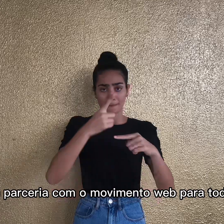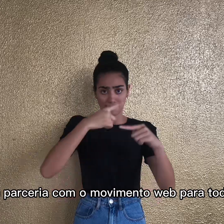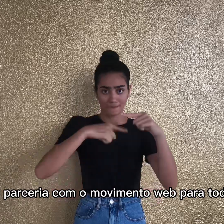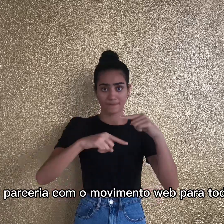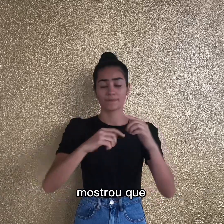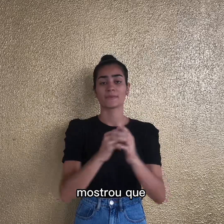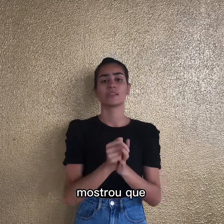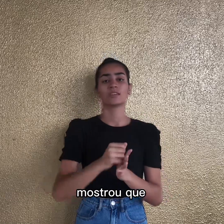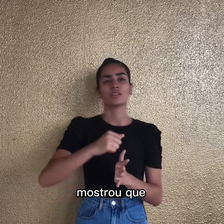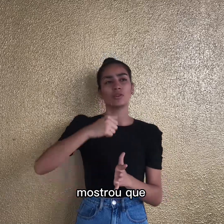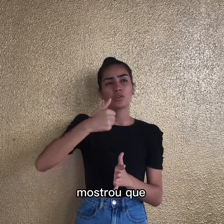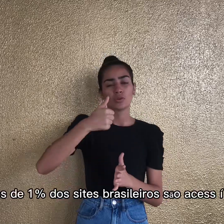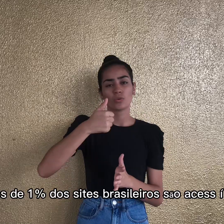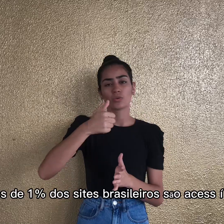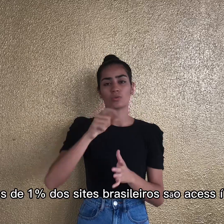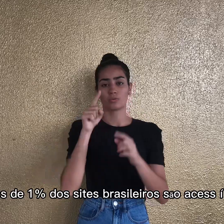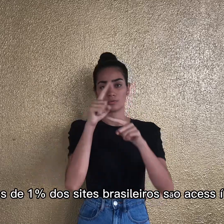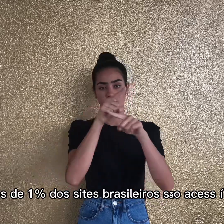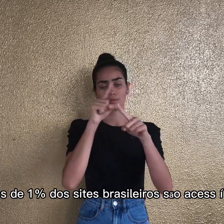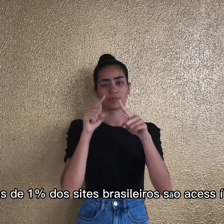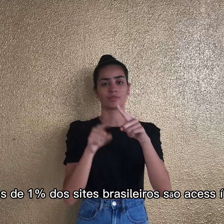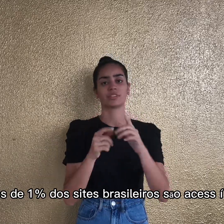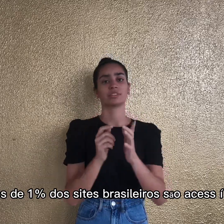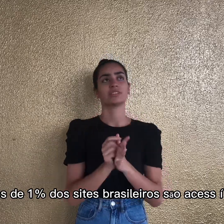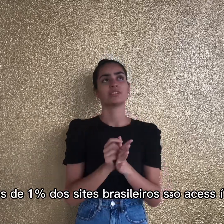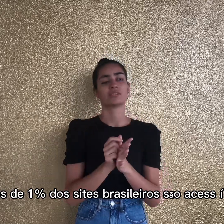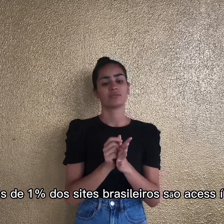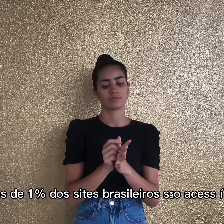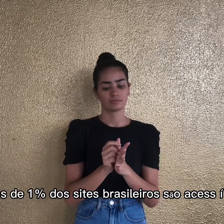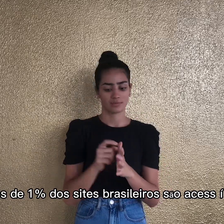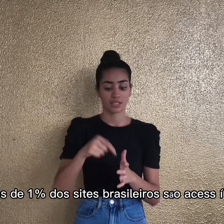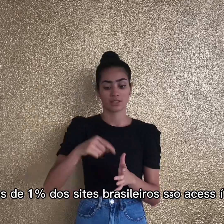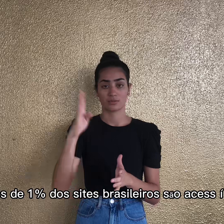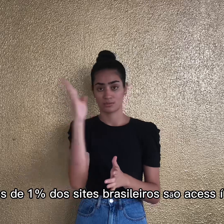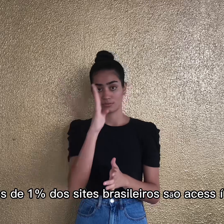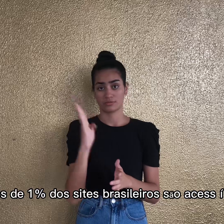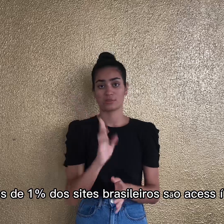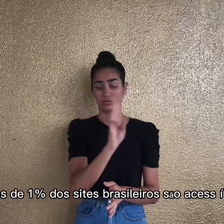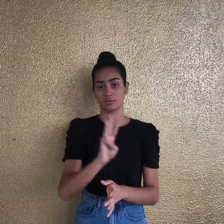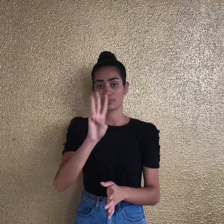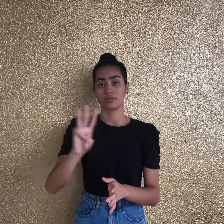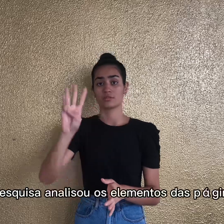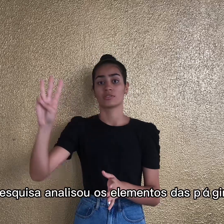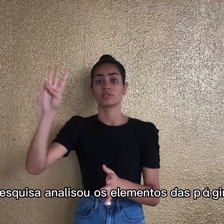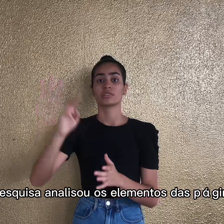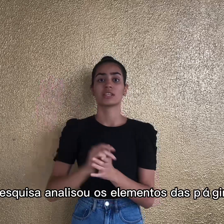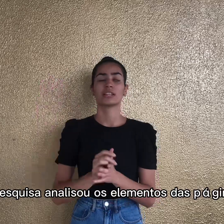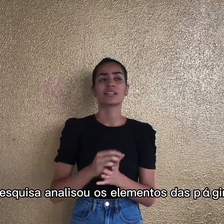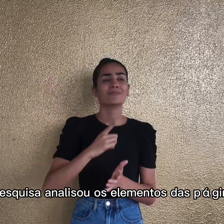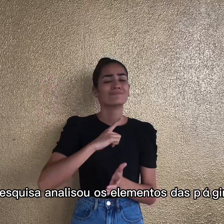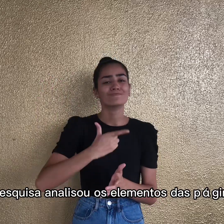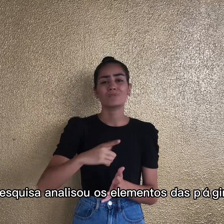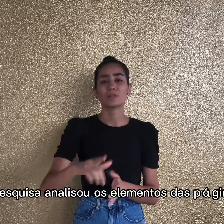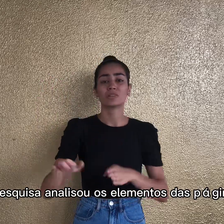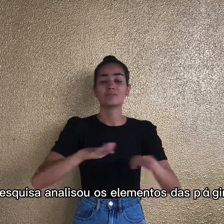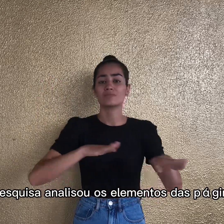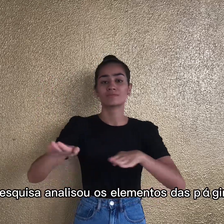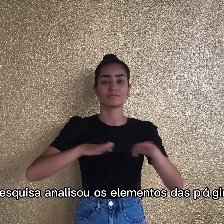Todos, mostrou que menos de 1% dos sites brasileiros são acessíveis. A pesquisa analisou os elementos das